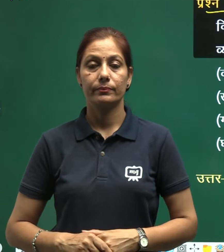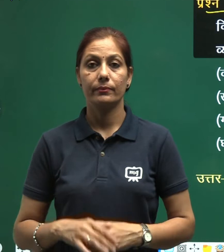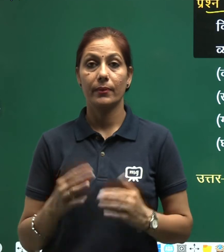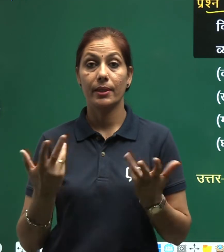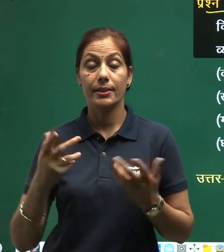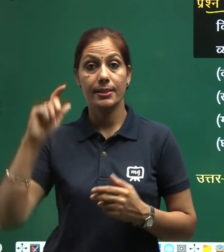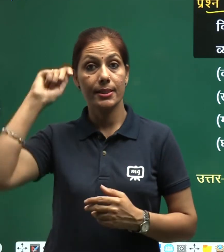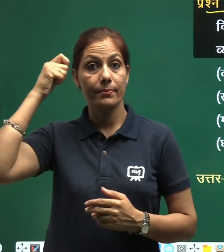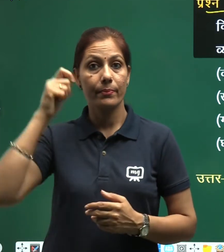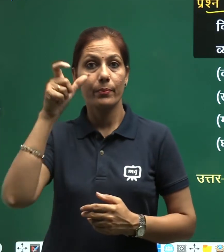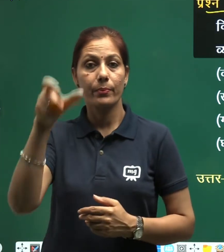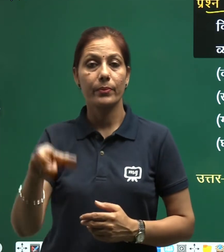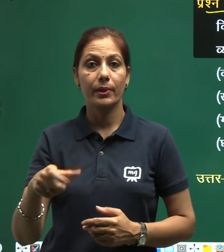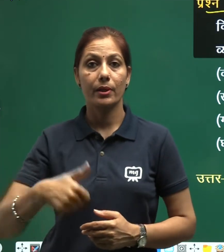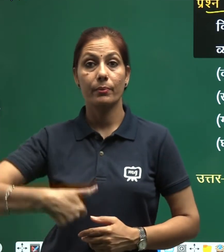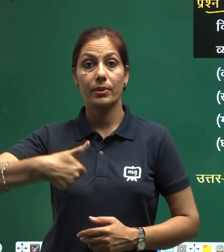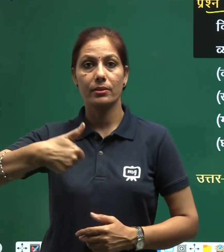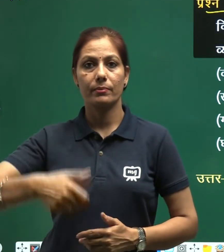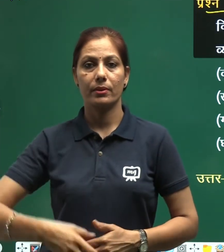किस अंग्रेज अधिकारी पर